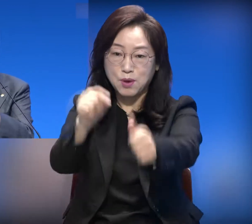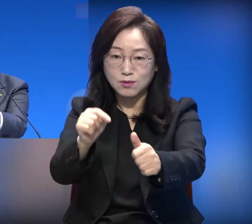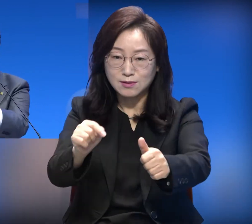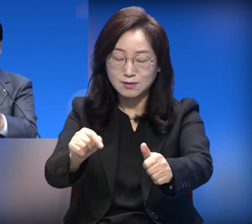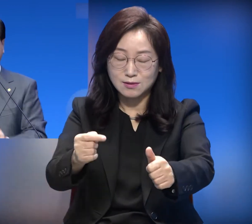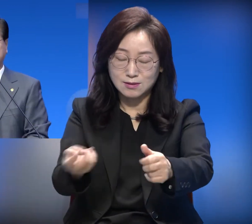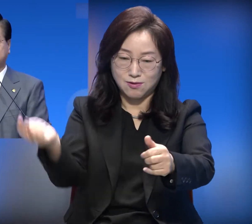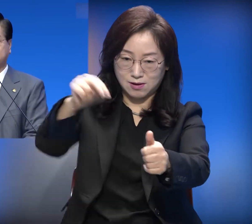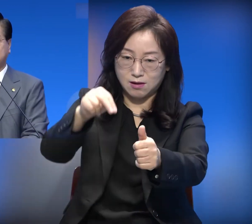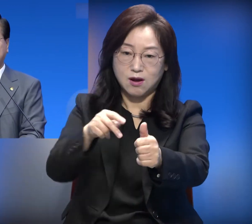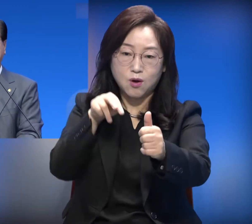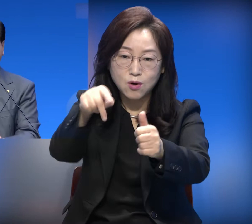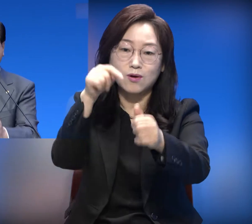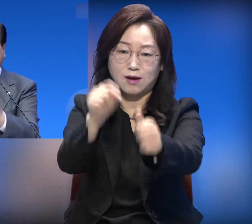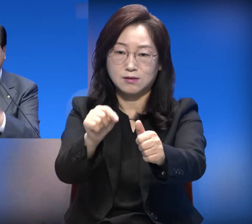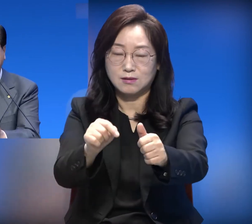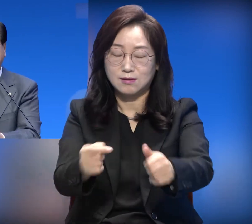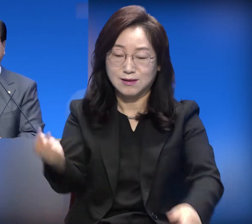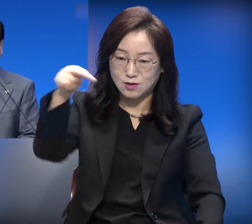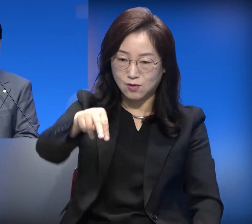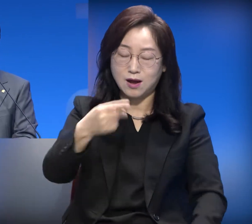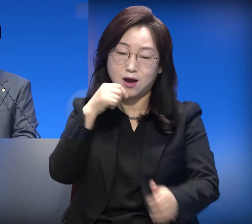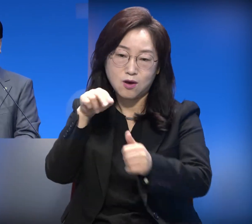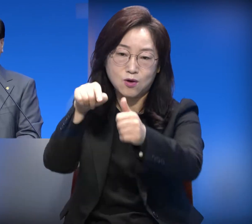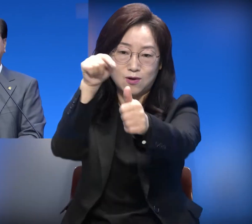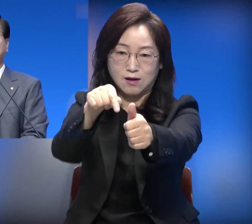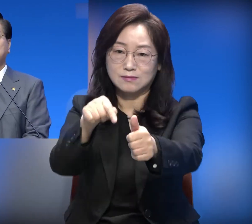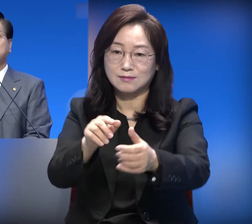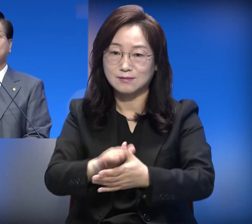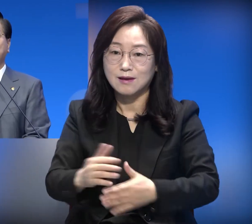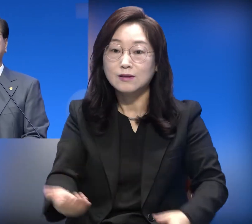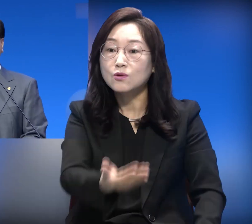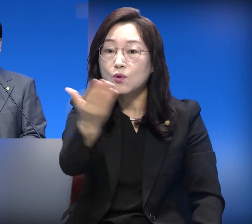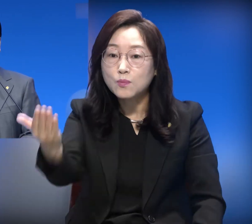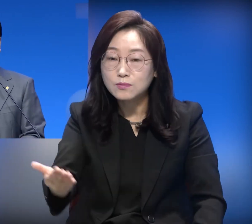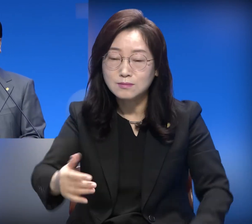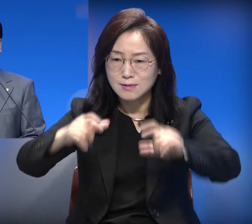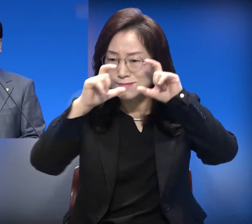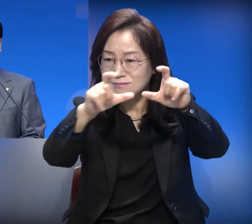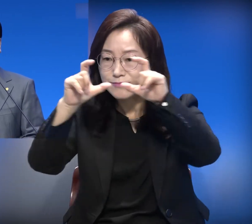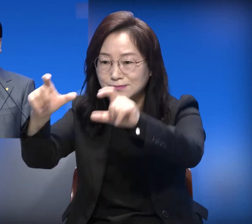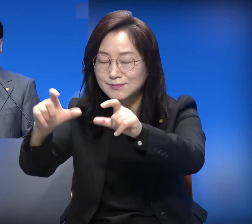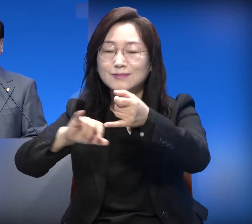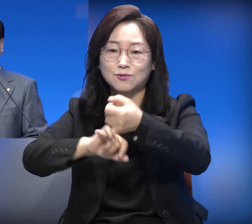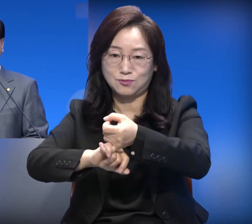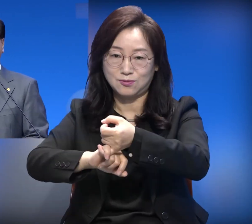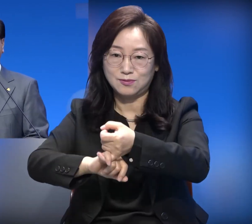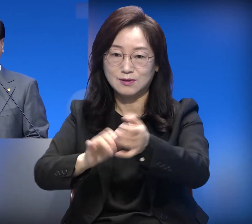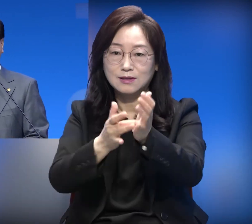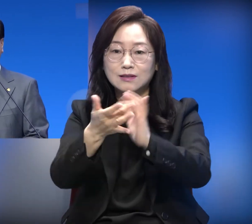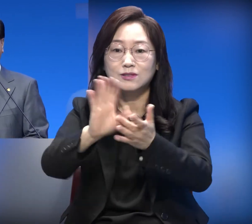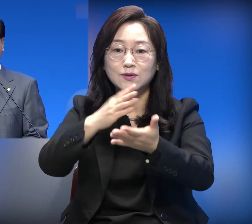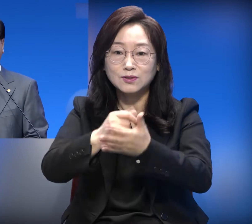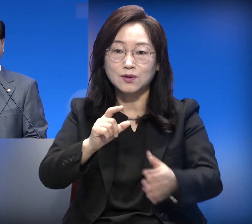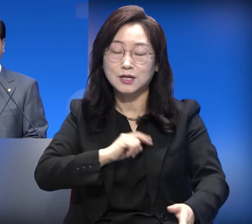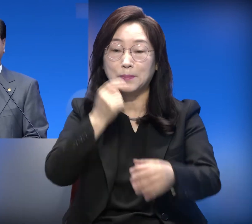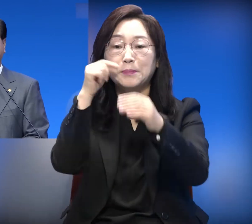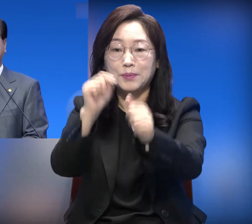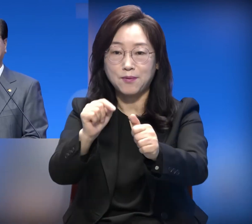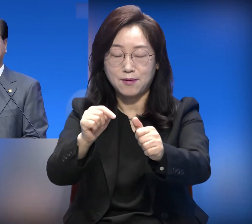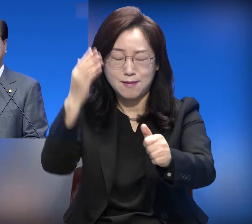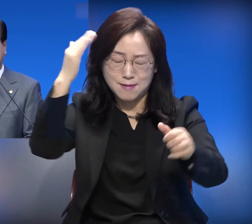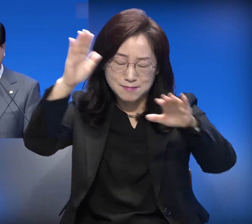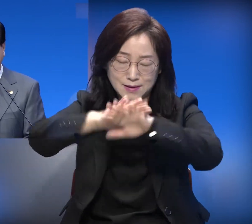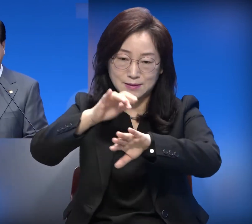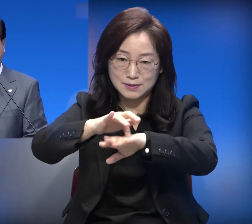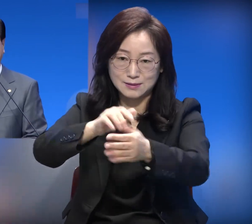일어나 걸으라, 일어나 걸으라. 여러분 이제부터 외치며 살아야 됩니다. 나사렛 예수 그리스도의 이름으로 명하노니 흑암의